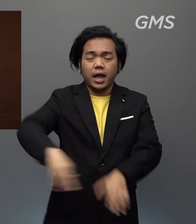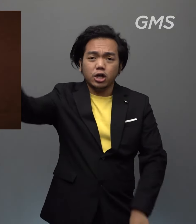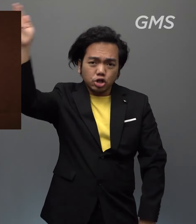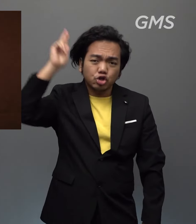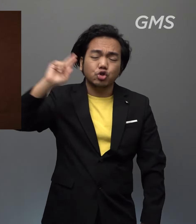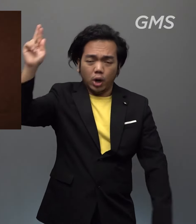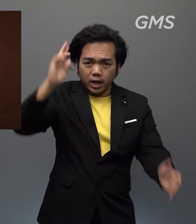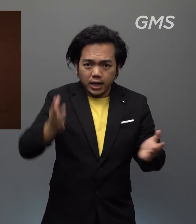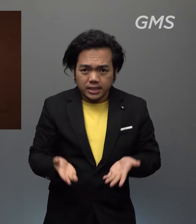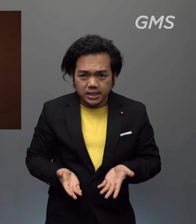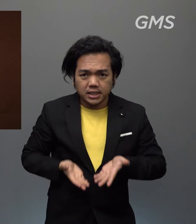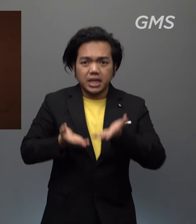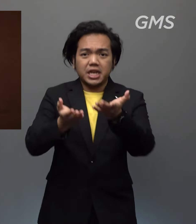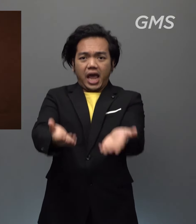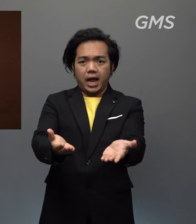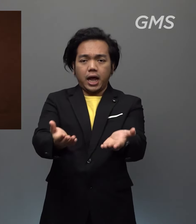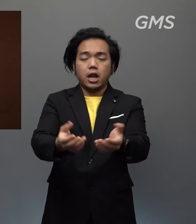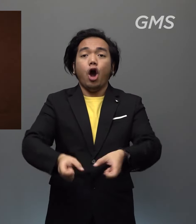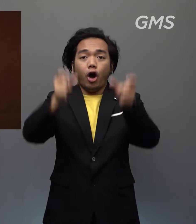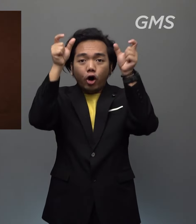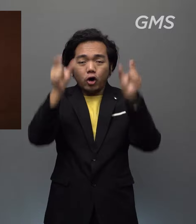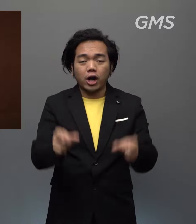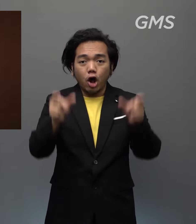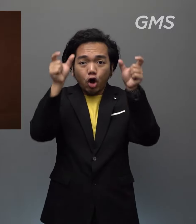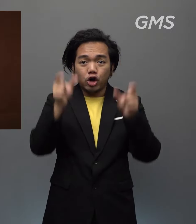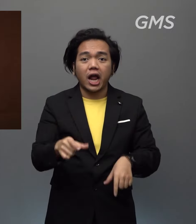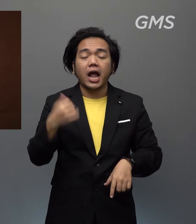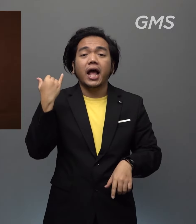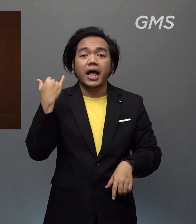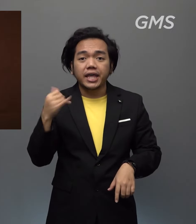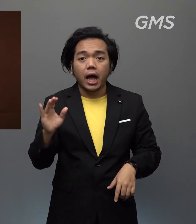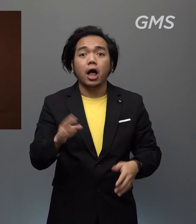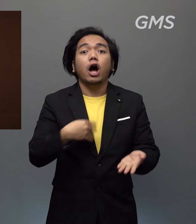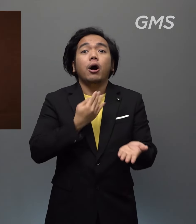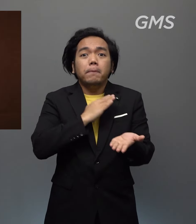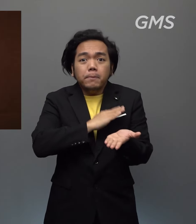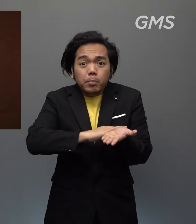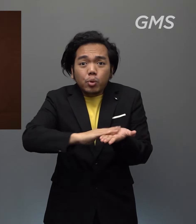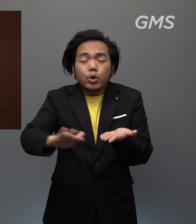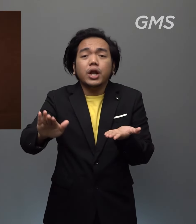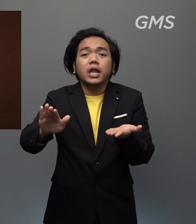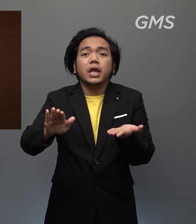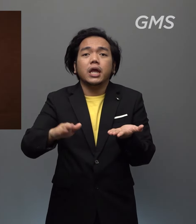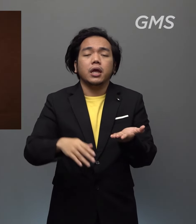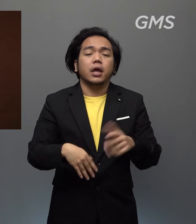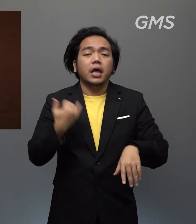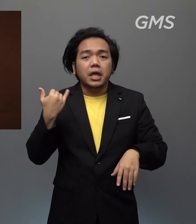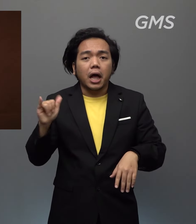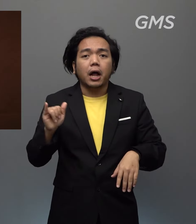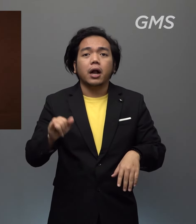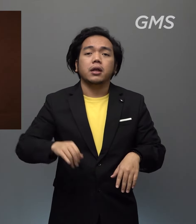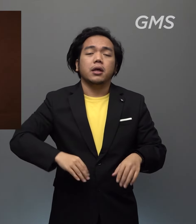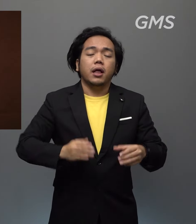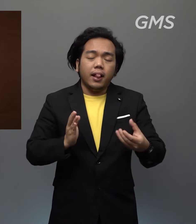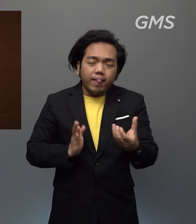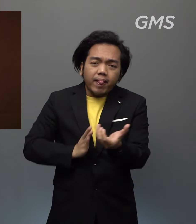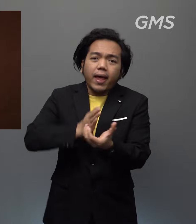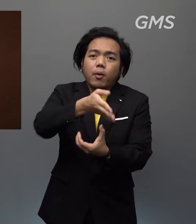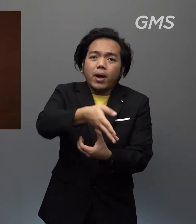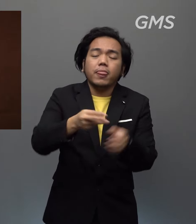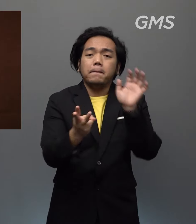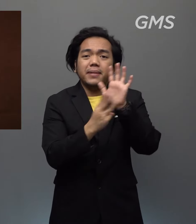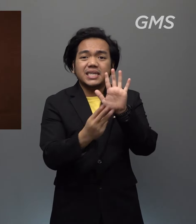hatinya, orang-orang yang tulus hatinya, dan lewat segala macam pergumulan ini justru orang-orang ini